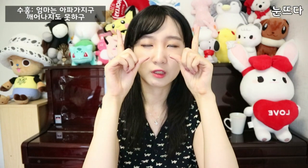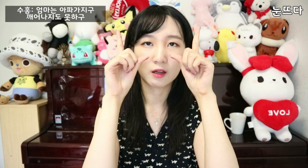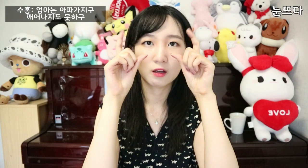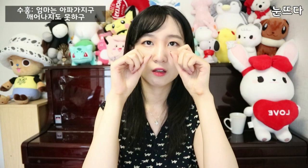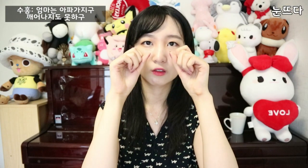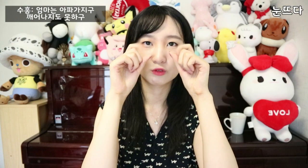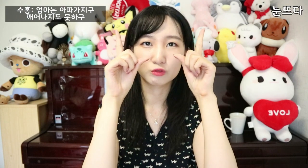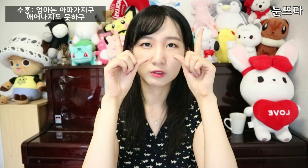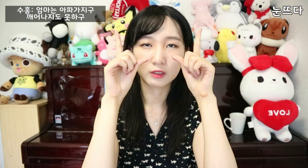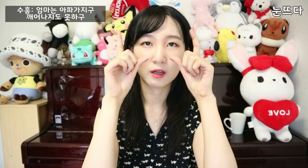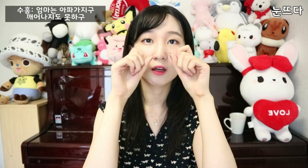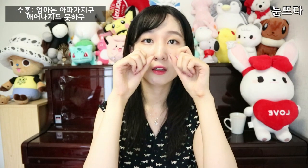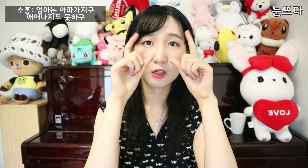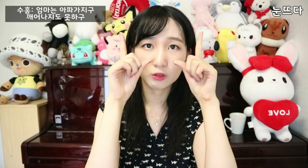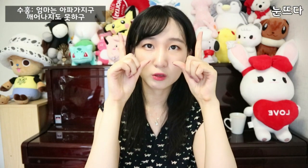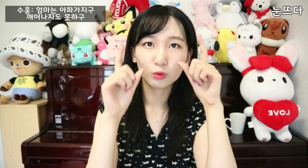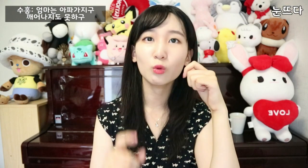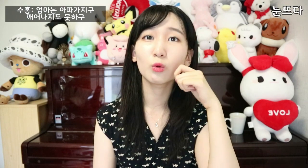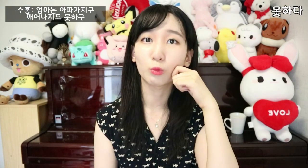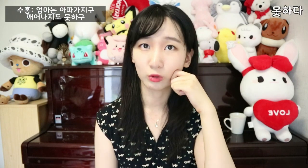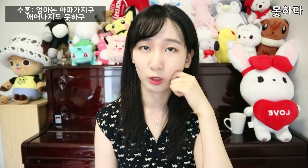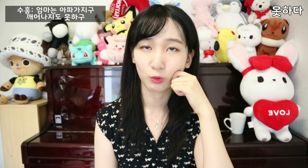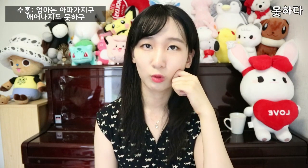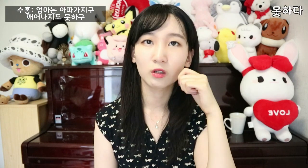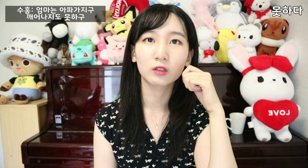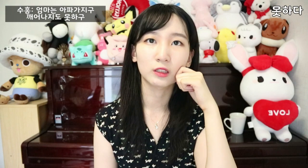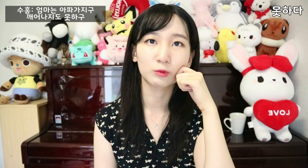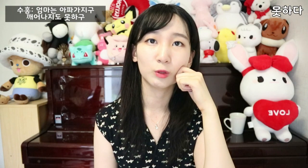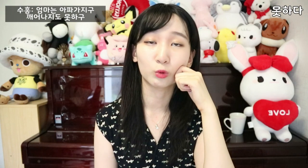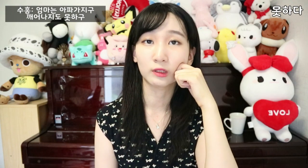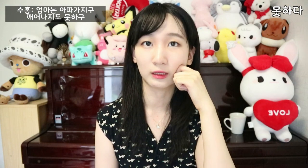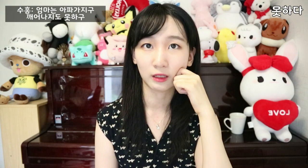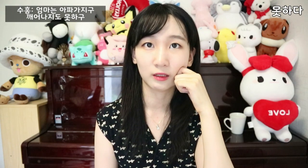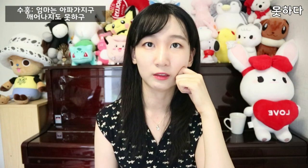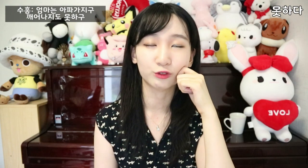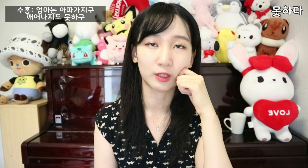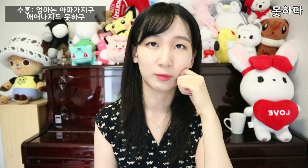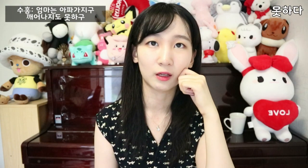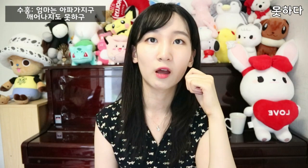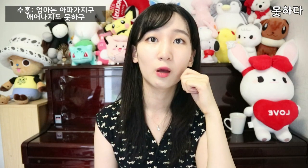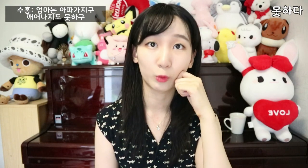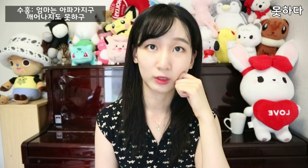눈뜨다. 눈뜨다. 깨어나지도 못하고. 이렇게 잡으면 못하다 라는 수화입니다.